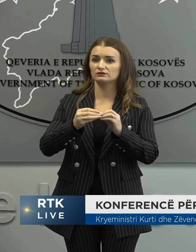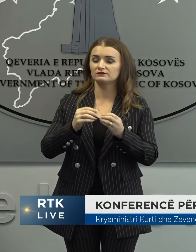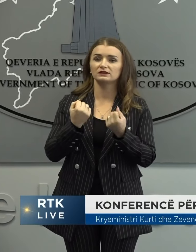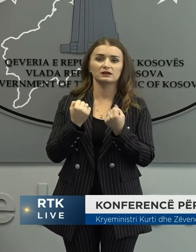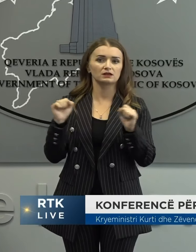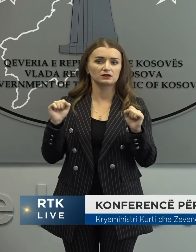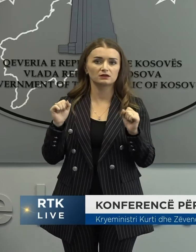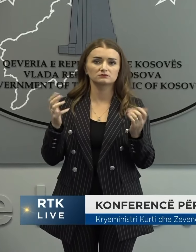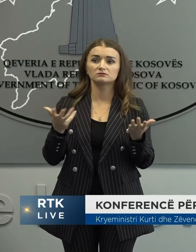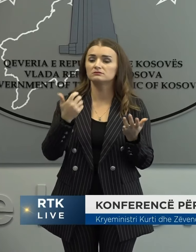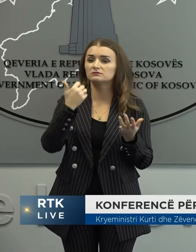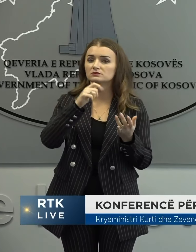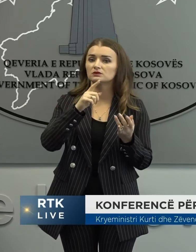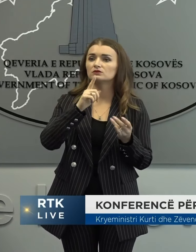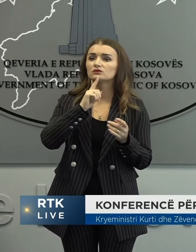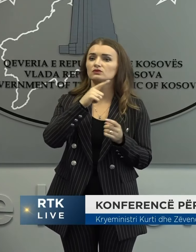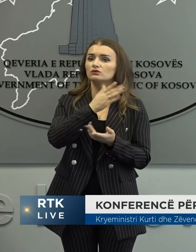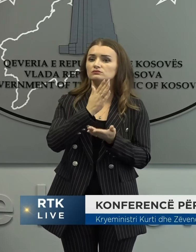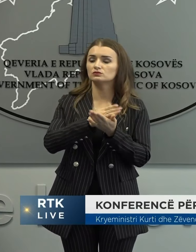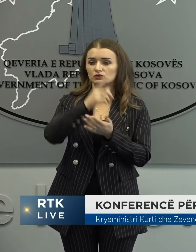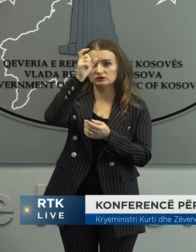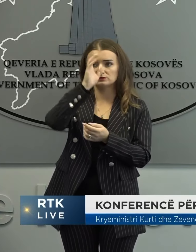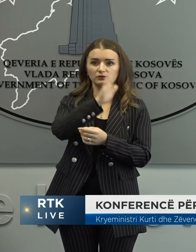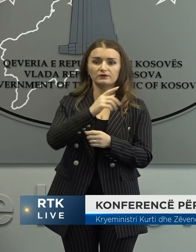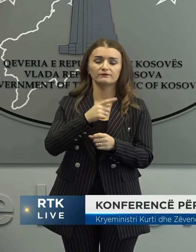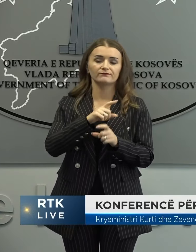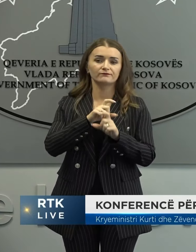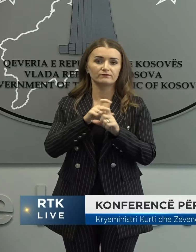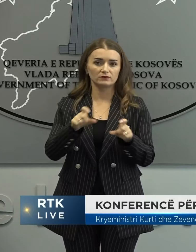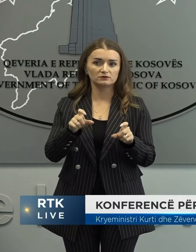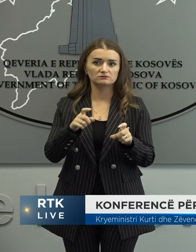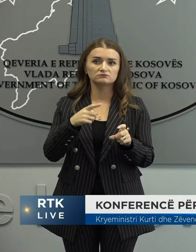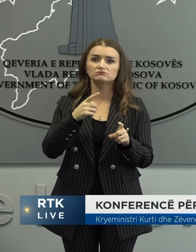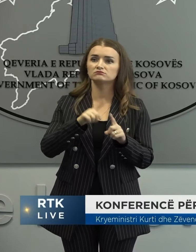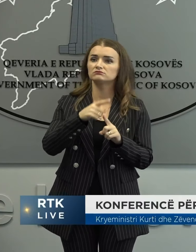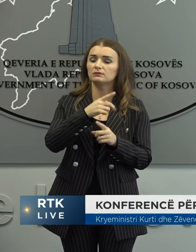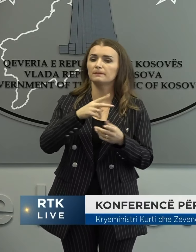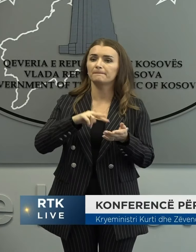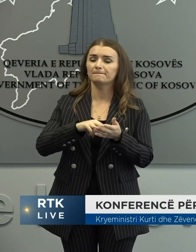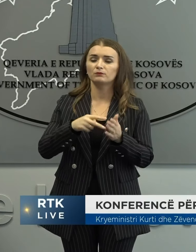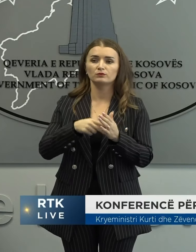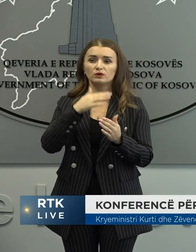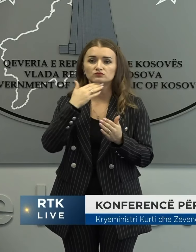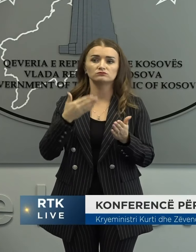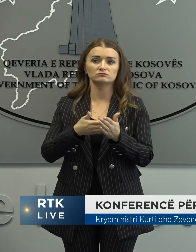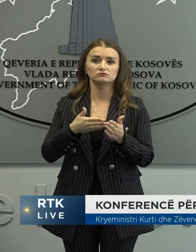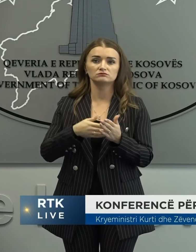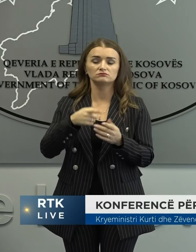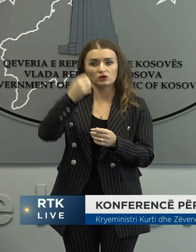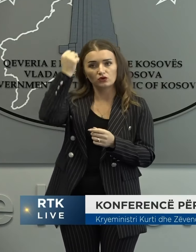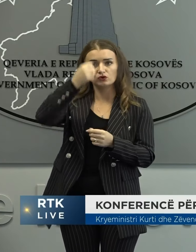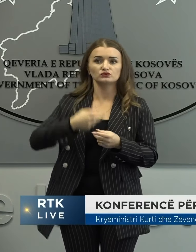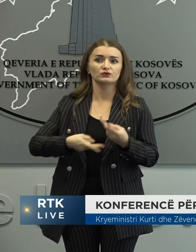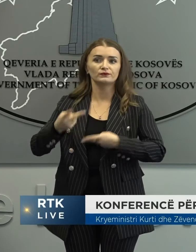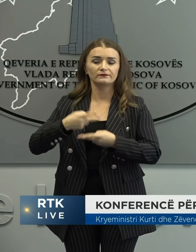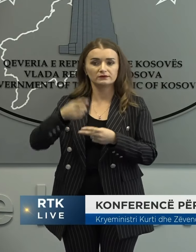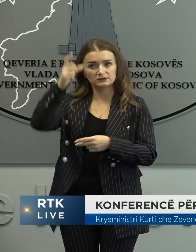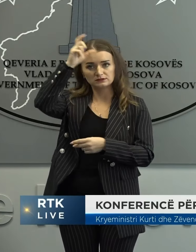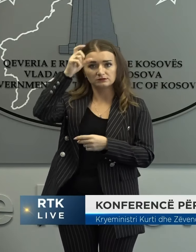Serbia ajo që përmes barierave të vazhdueshme jo tarifore ka pengu eksportin e Kosovës drejt Serbisë. Eksportuesit